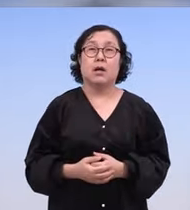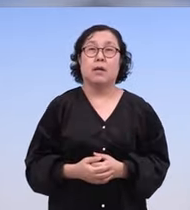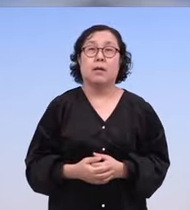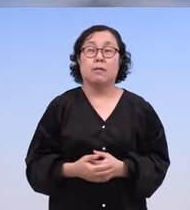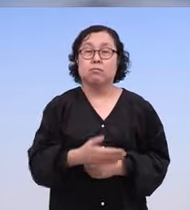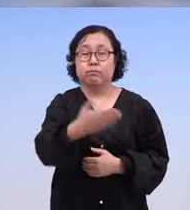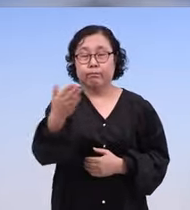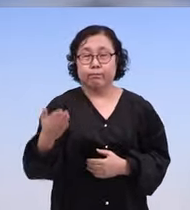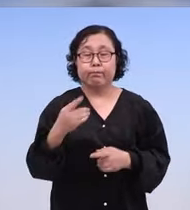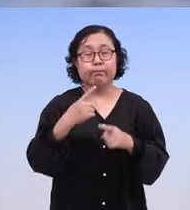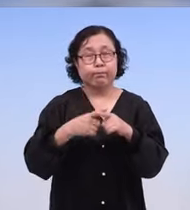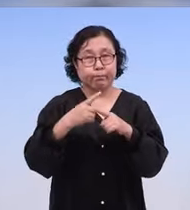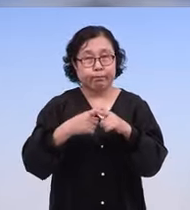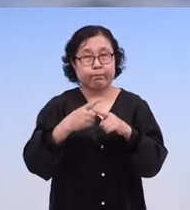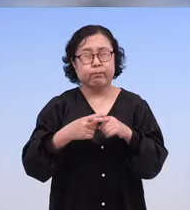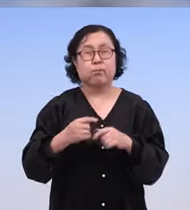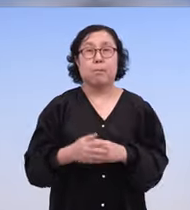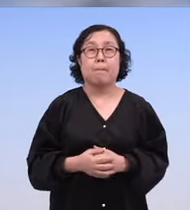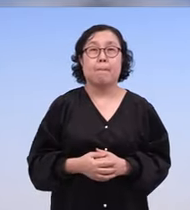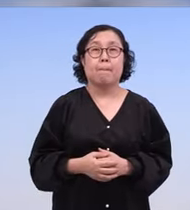여러분도 마찬가지라고 생각합니다.